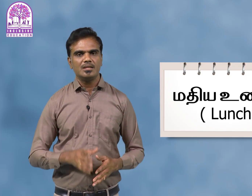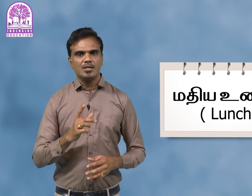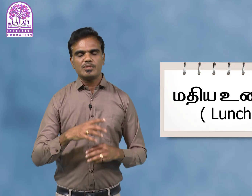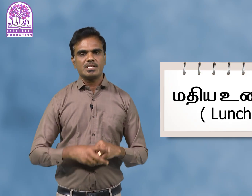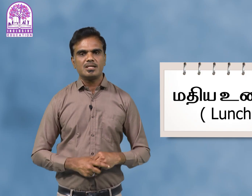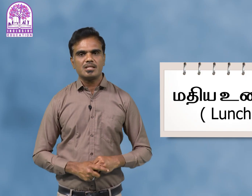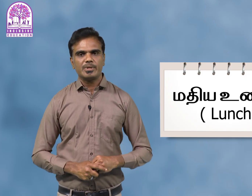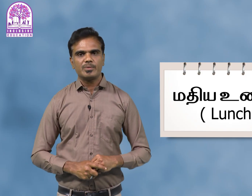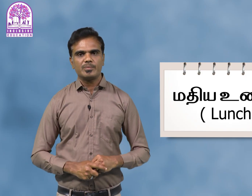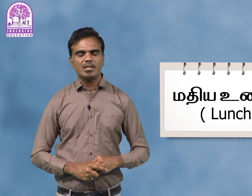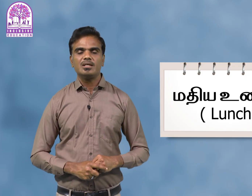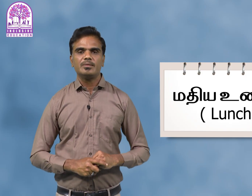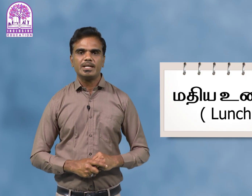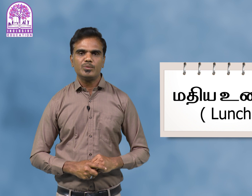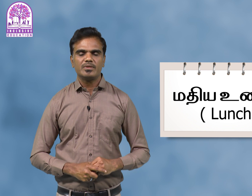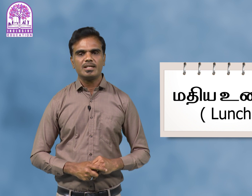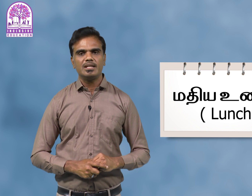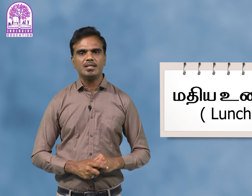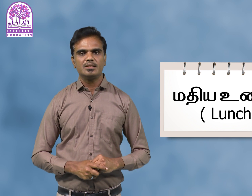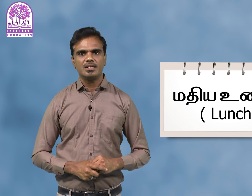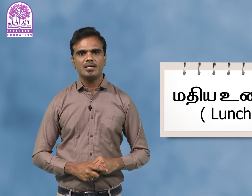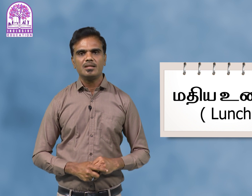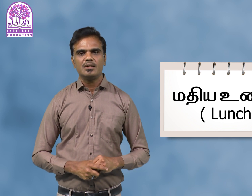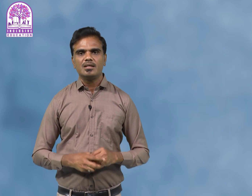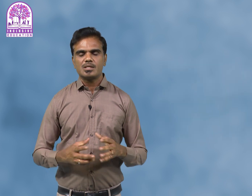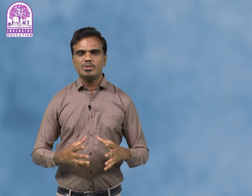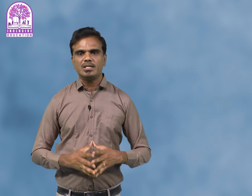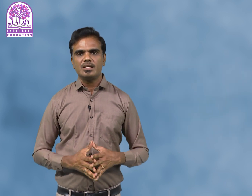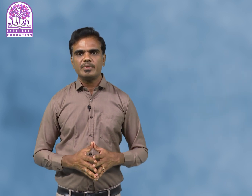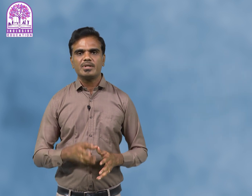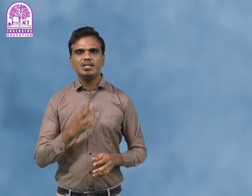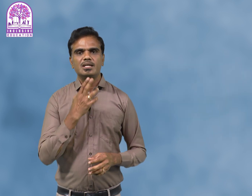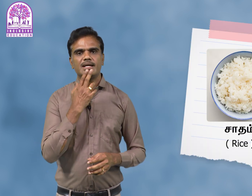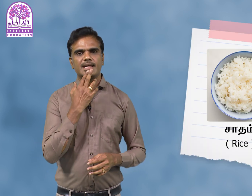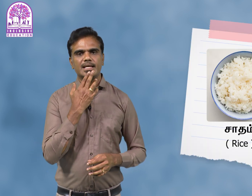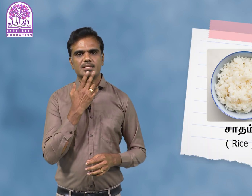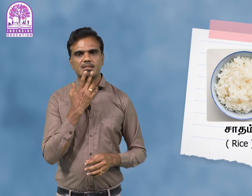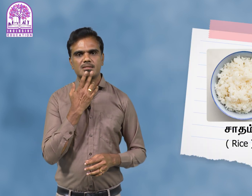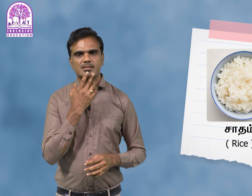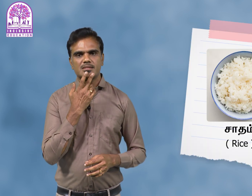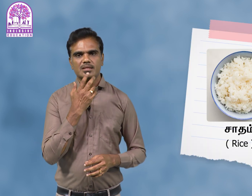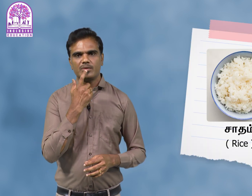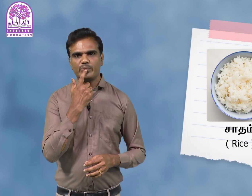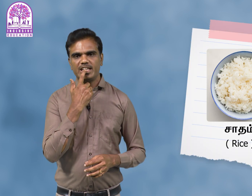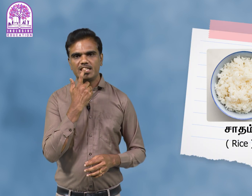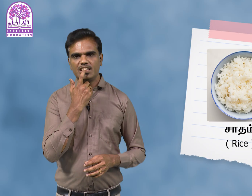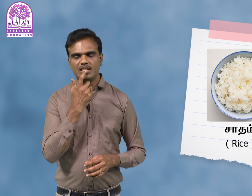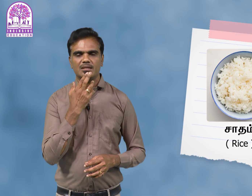ஸோ ஃபஸ்ட்டு என்ன செய்ய பார்க்க போகிறோம் அப்படின்னா, மதிய உணவுனால என்னது இங்கெல்லாம் சவுத் இந்தியாவில் என்ன பண்ணுவாங்க, ரைஸ், ஒயிட்டு